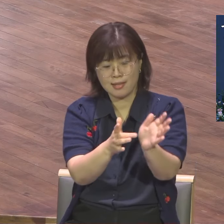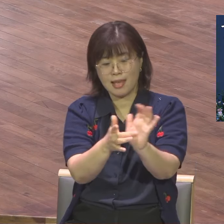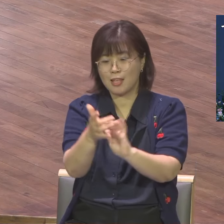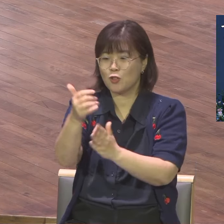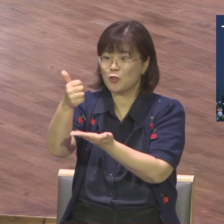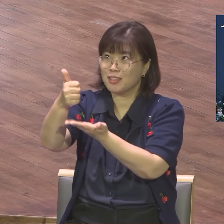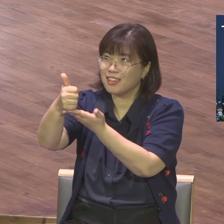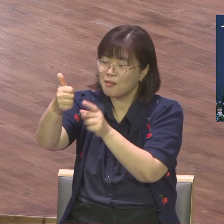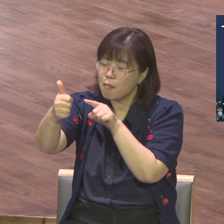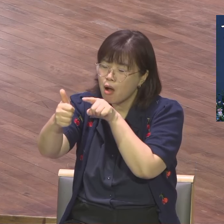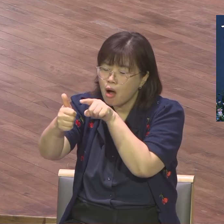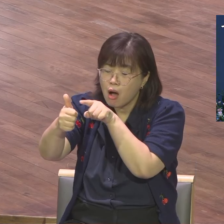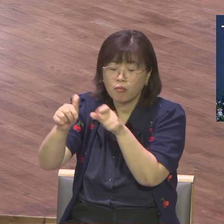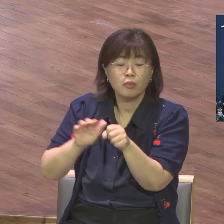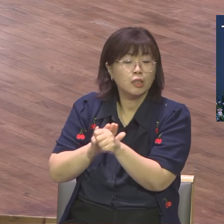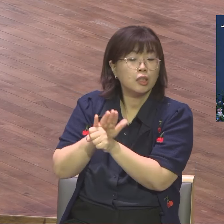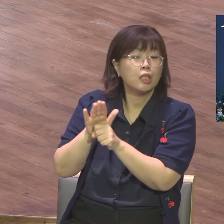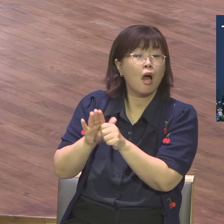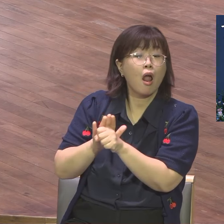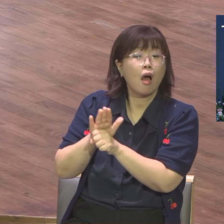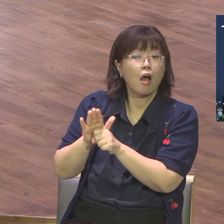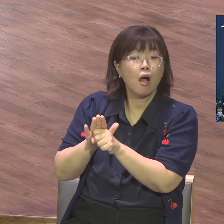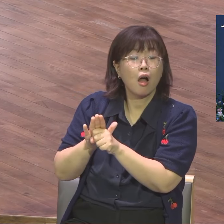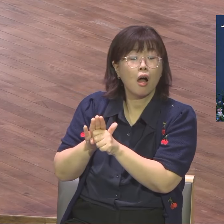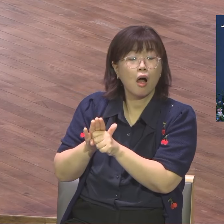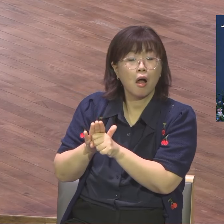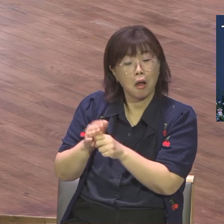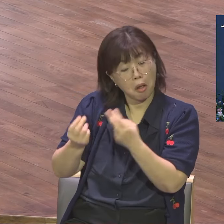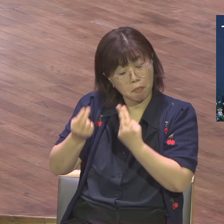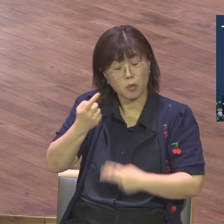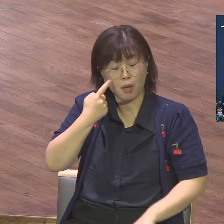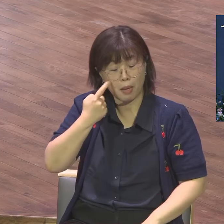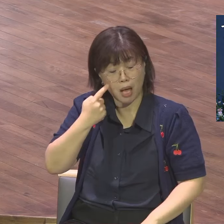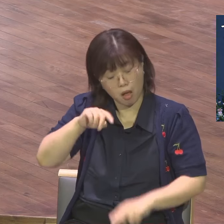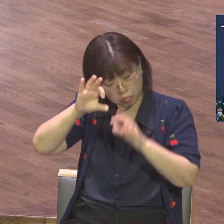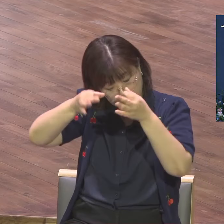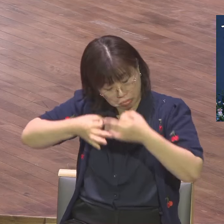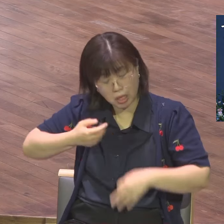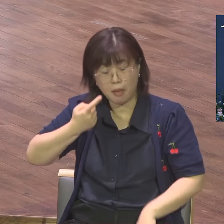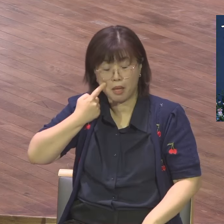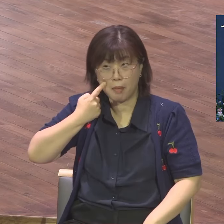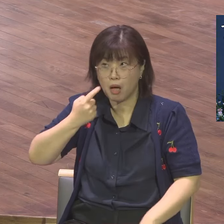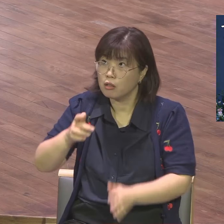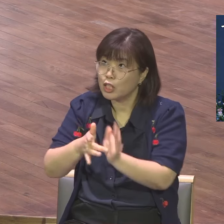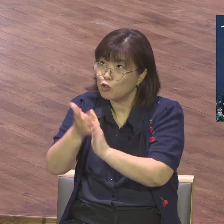우리의 사랑이 세계의 사랑이 되어야 한다.